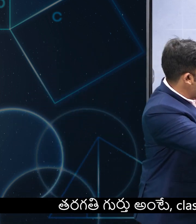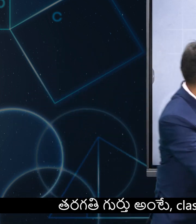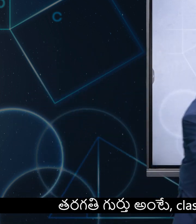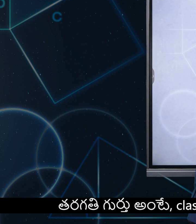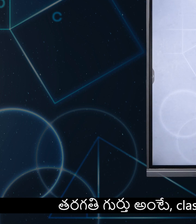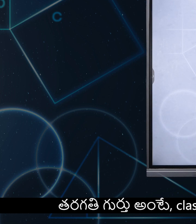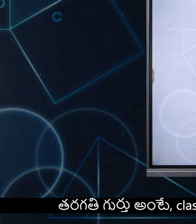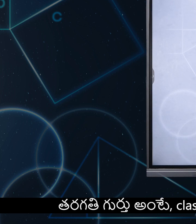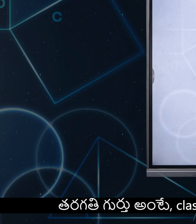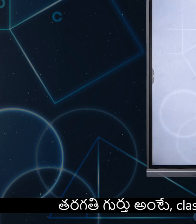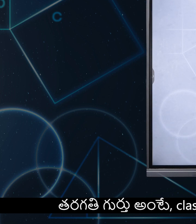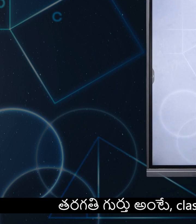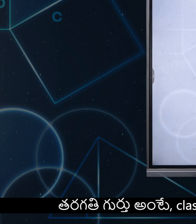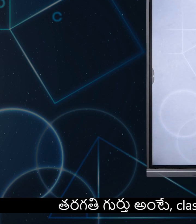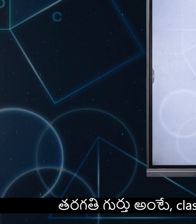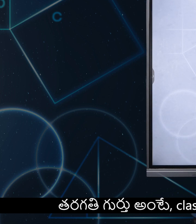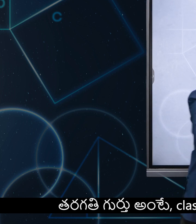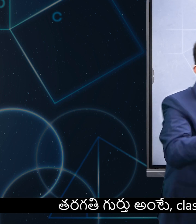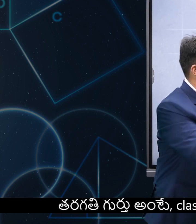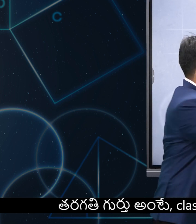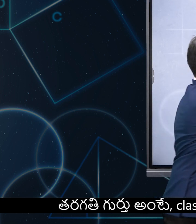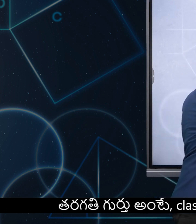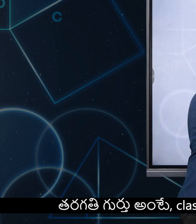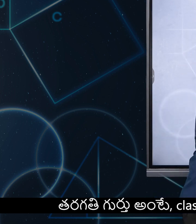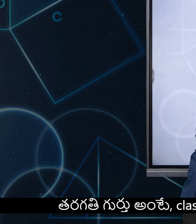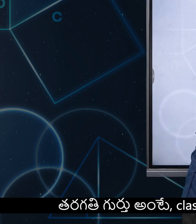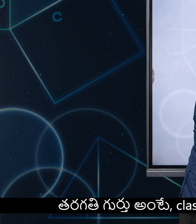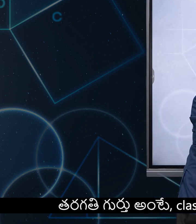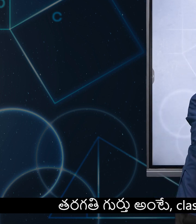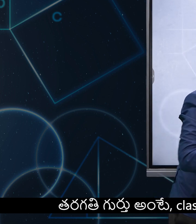అప్పర్ క్లాస్ లిమిట్ ప్లస్ లోయర్ క్లాస్ లిమిట్ బై 2.